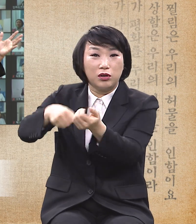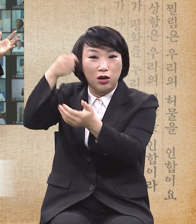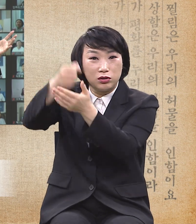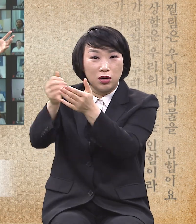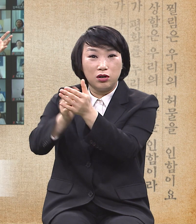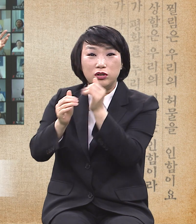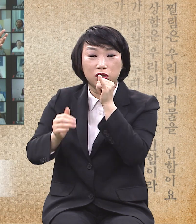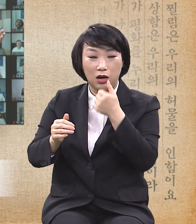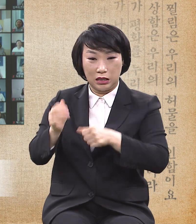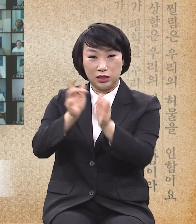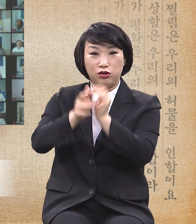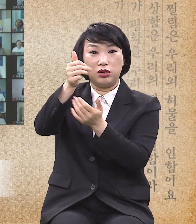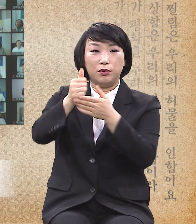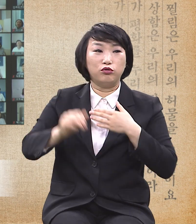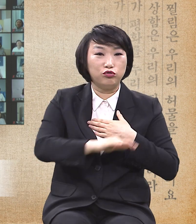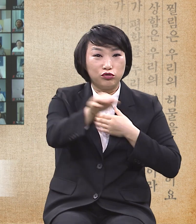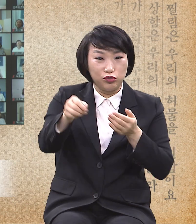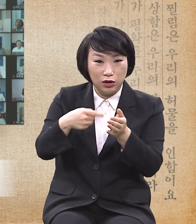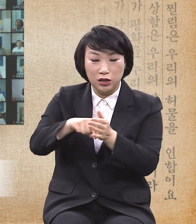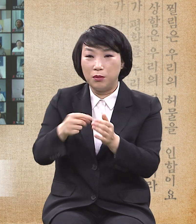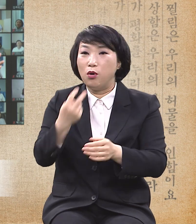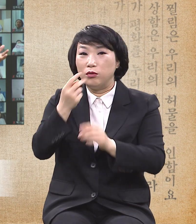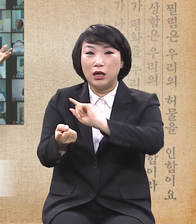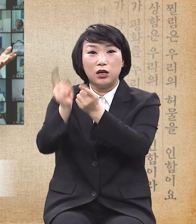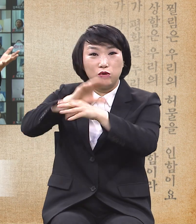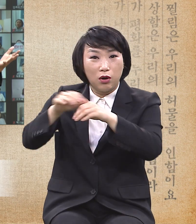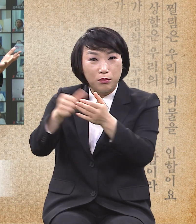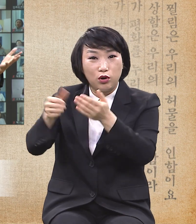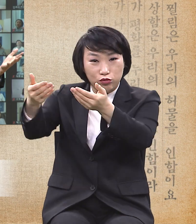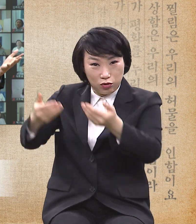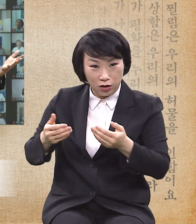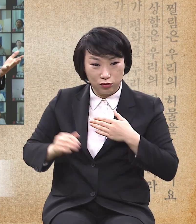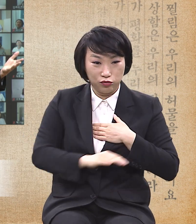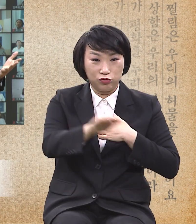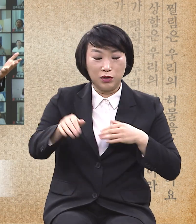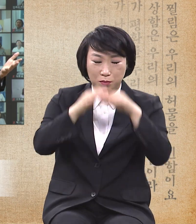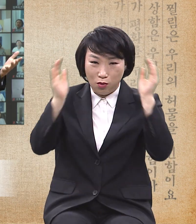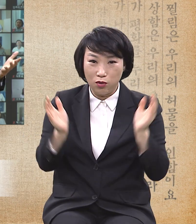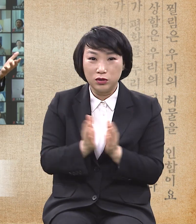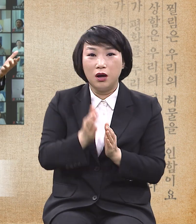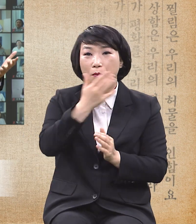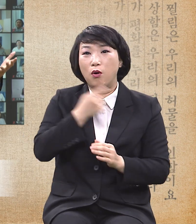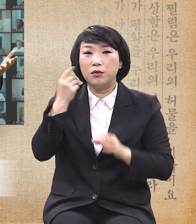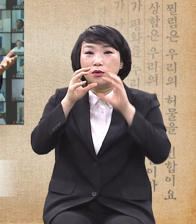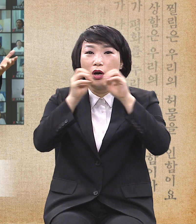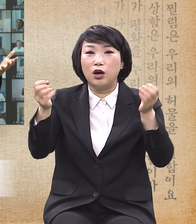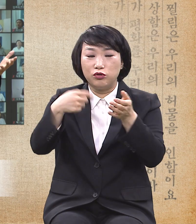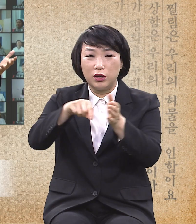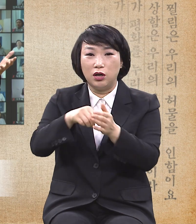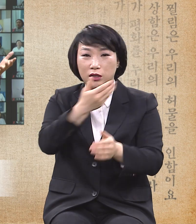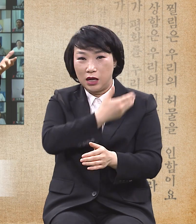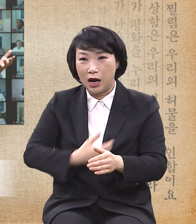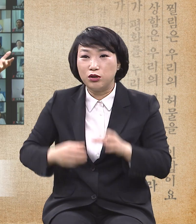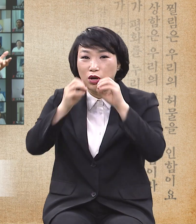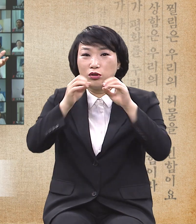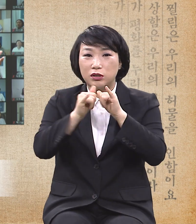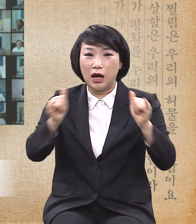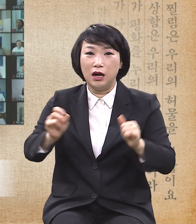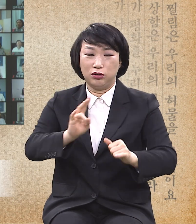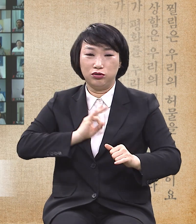우리의 대속물로 목숨을 주시고 우리에게 이 복음 전하기 위해서 모든 사도와 선교사들은 자기 목숨을 피